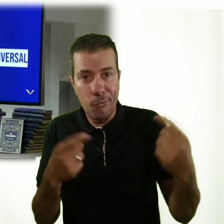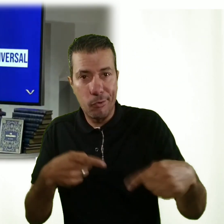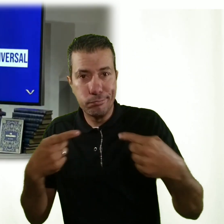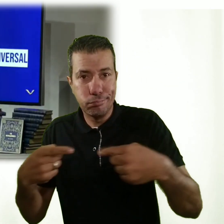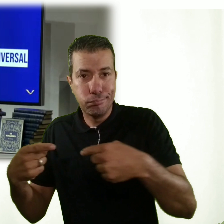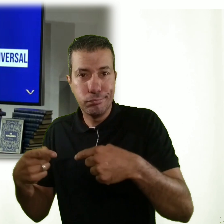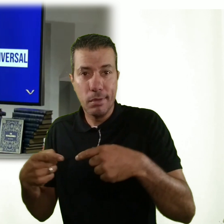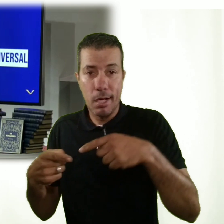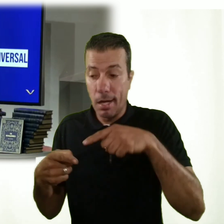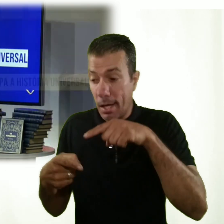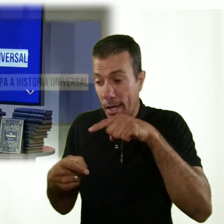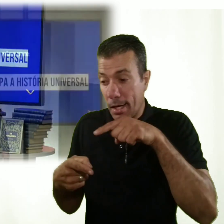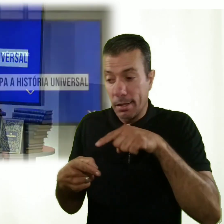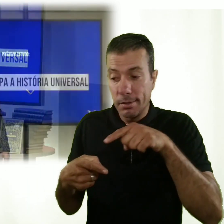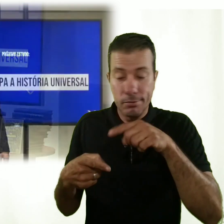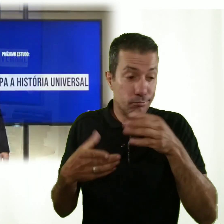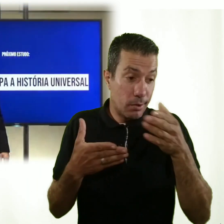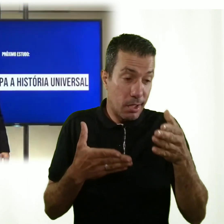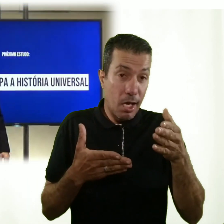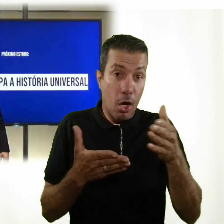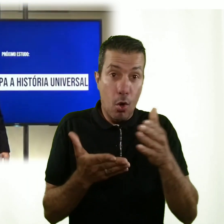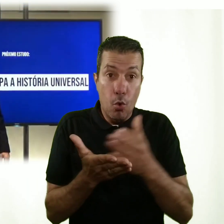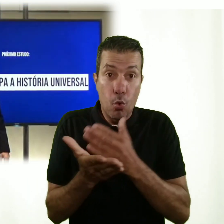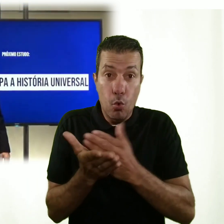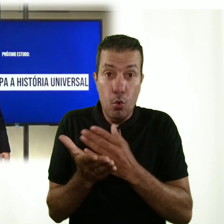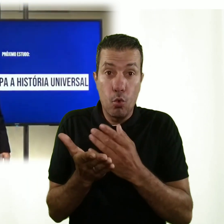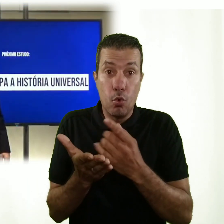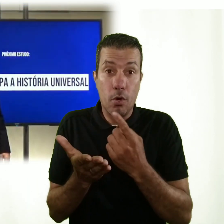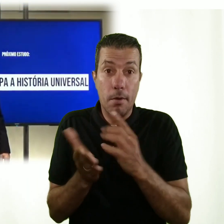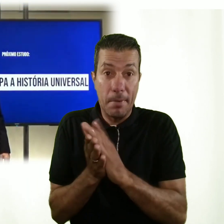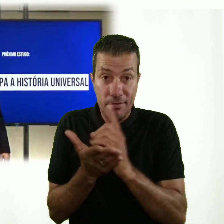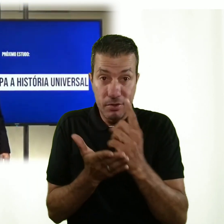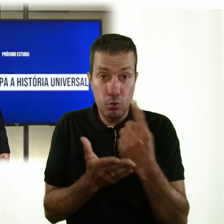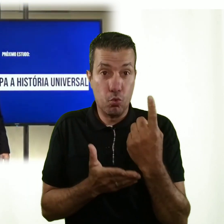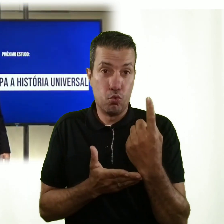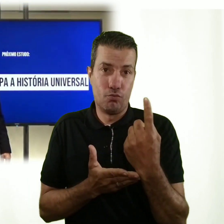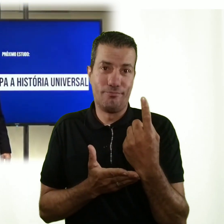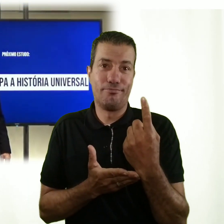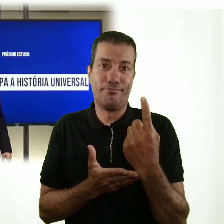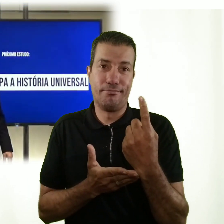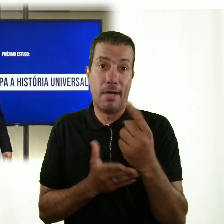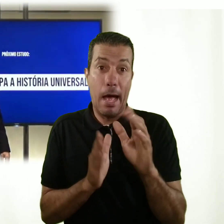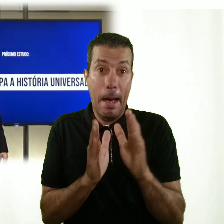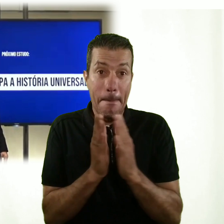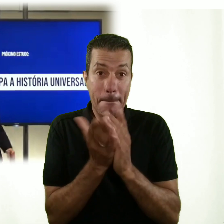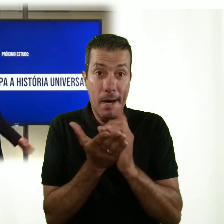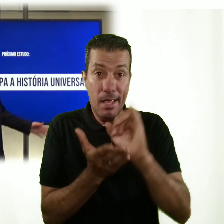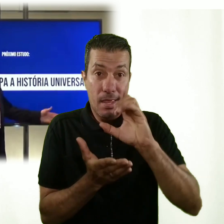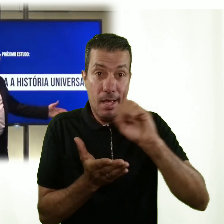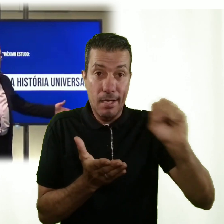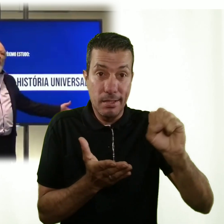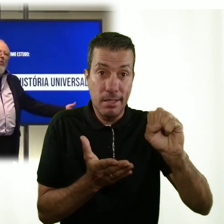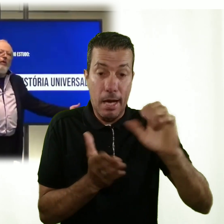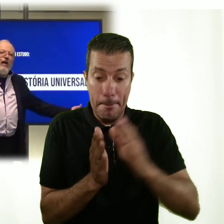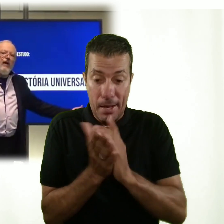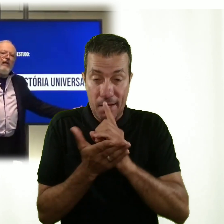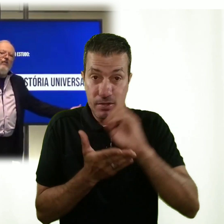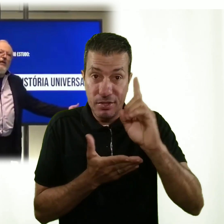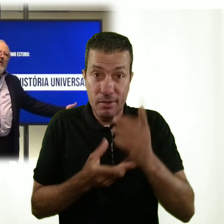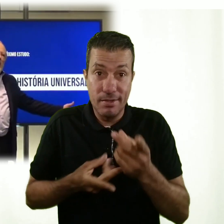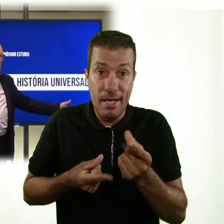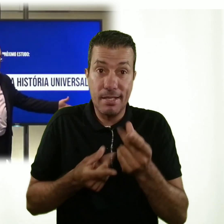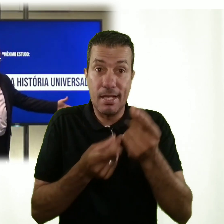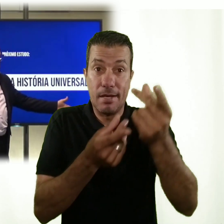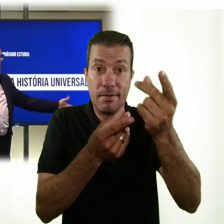aqui. Isaías 40 diz assim: Senhor, a tua palavra permanece eternamente. A filosofia muda a